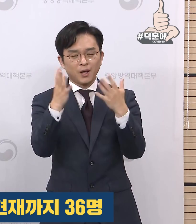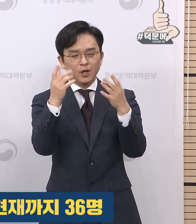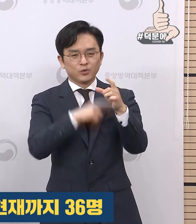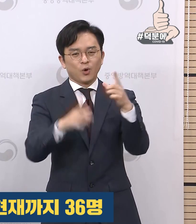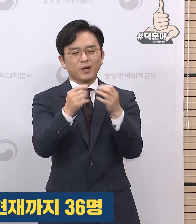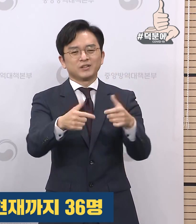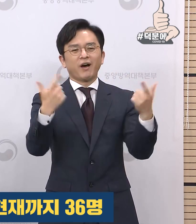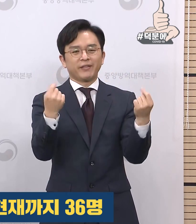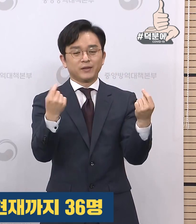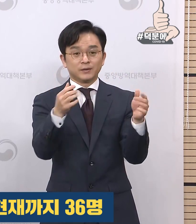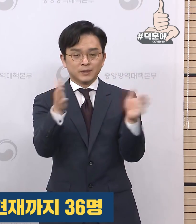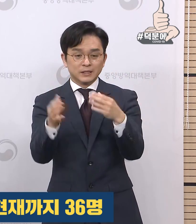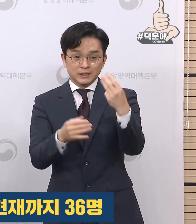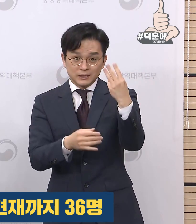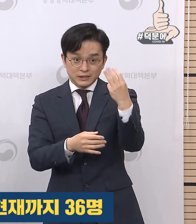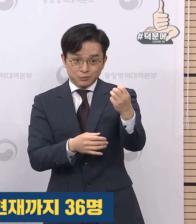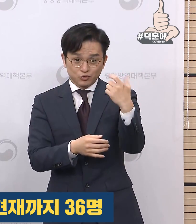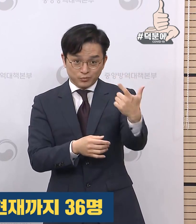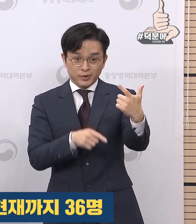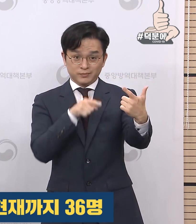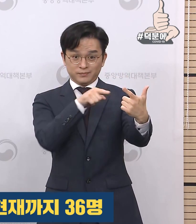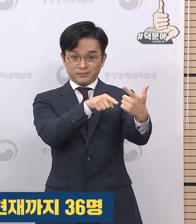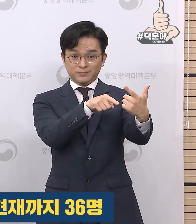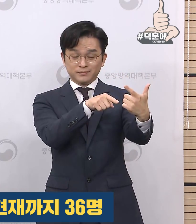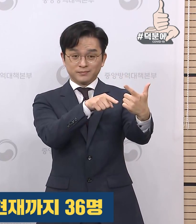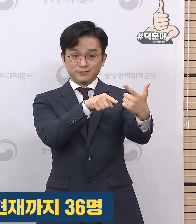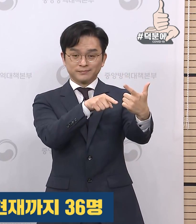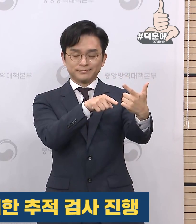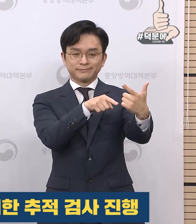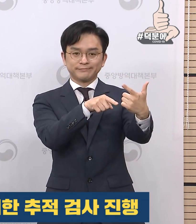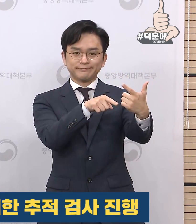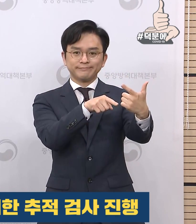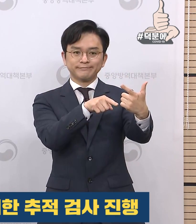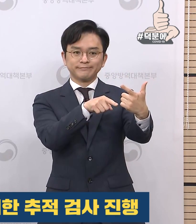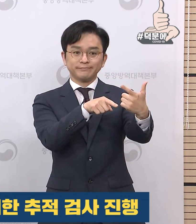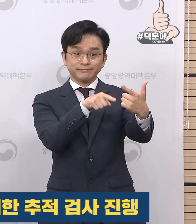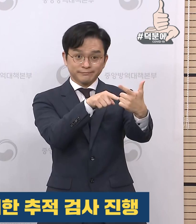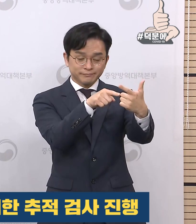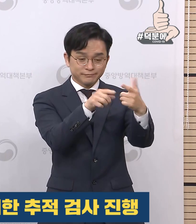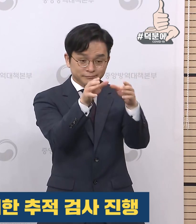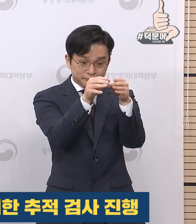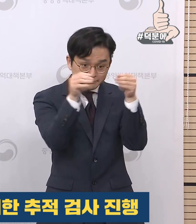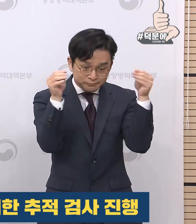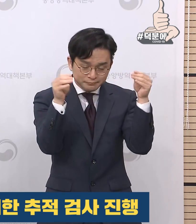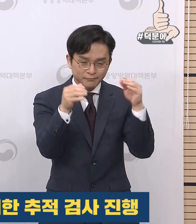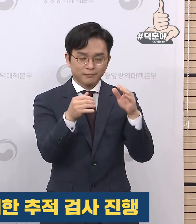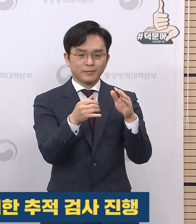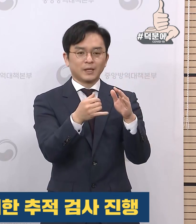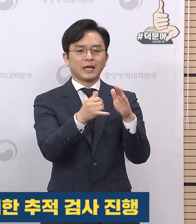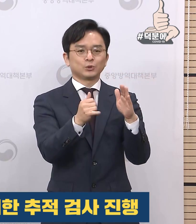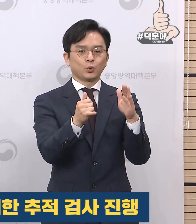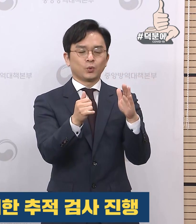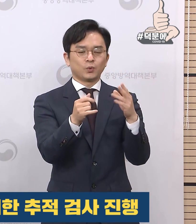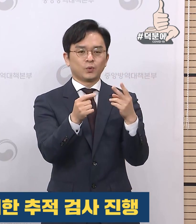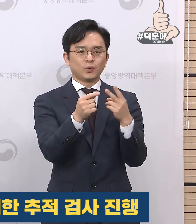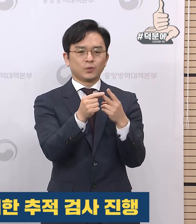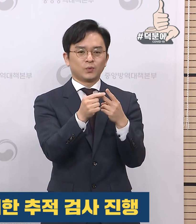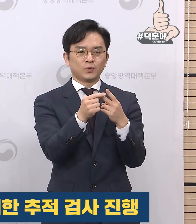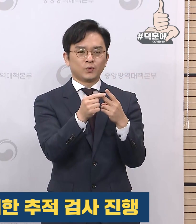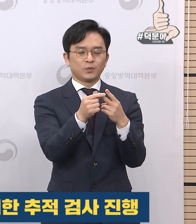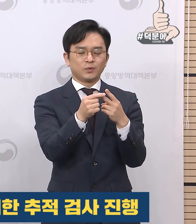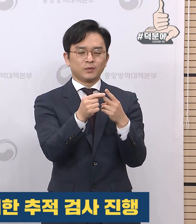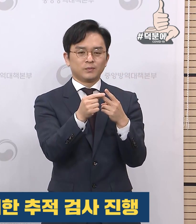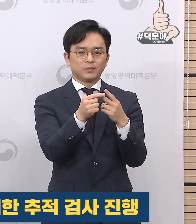36명에 대해서는 현재 그 지표 환자가 발견된 이후에 가족이나 지인 등 접촉자에 대한 조사를